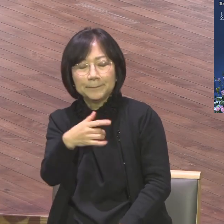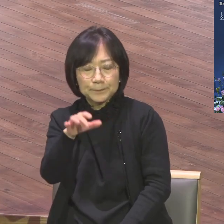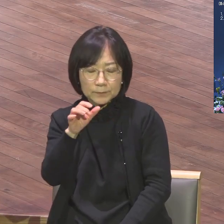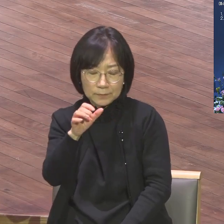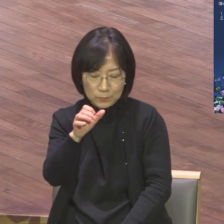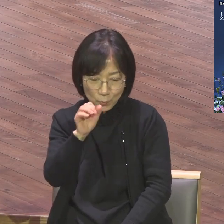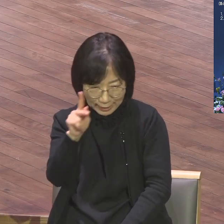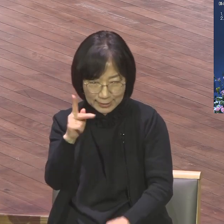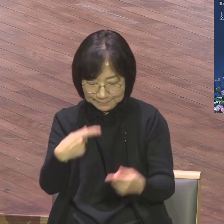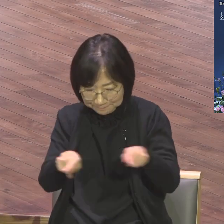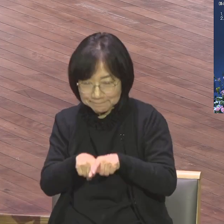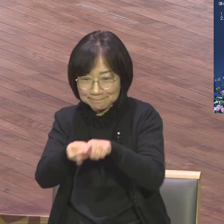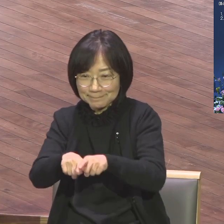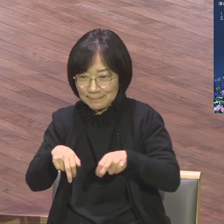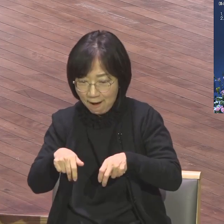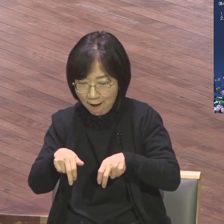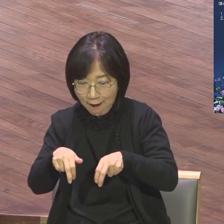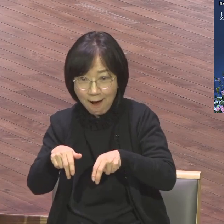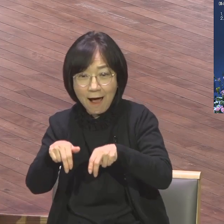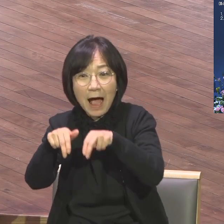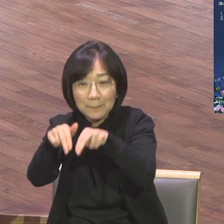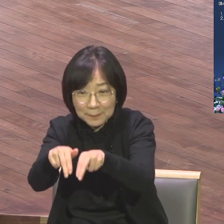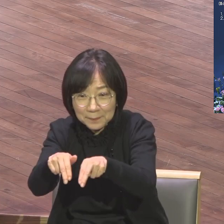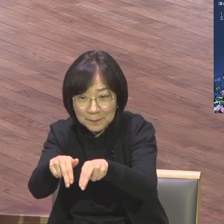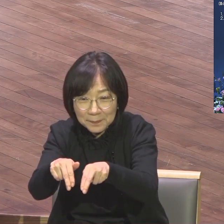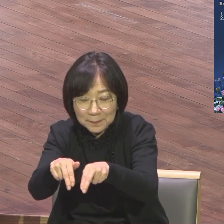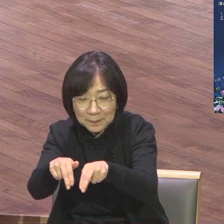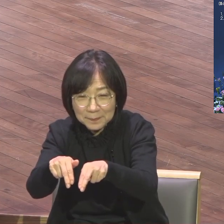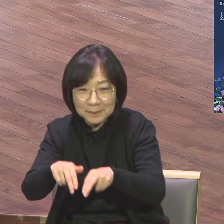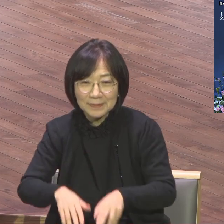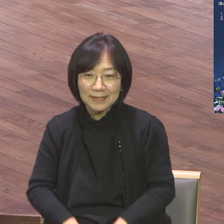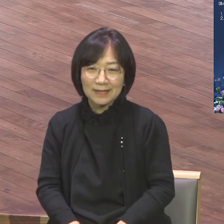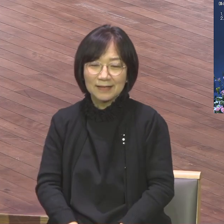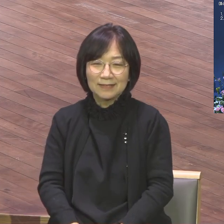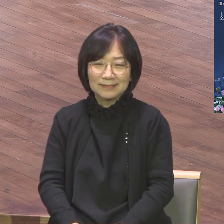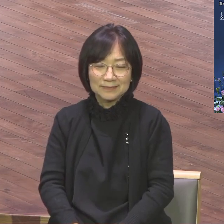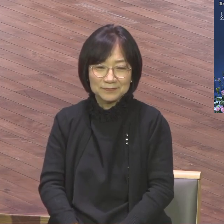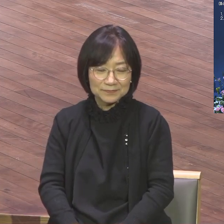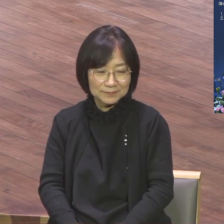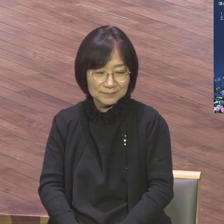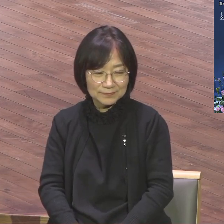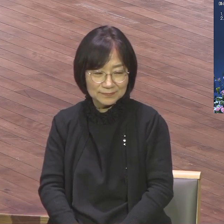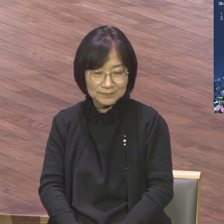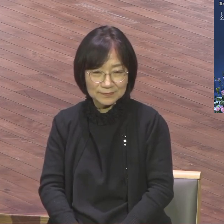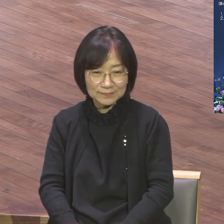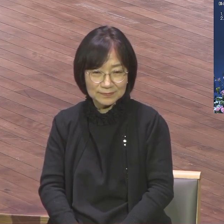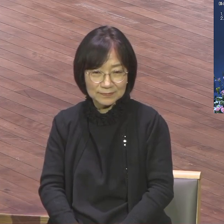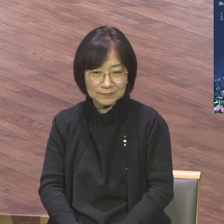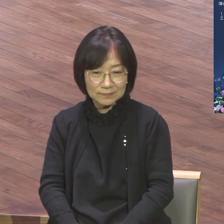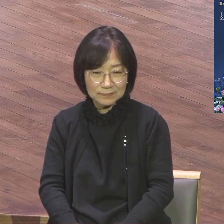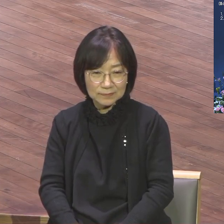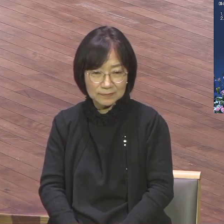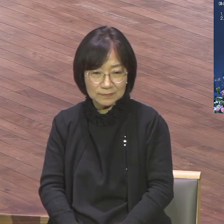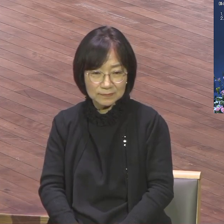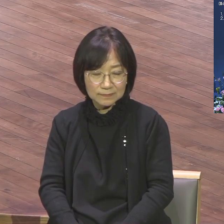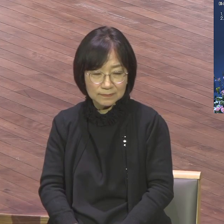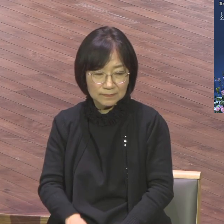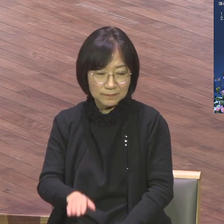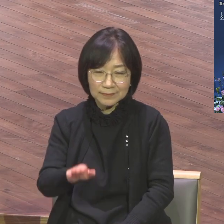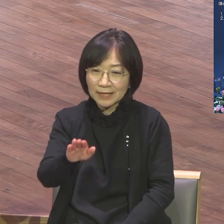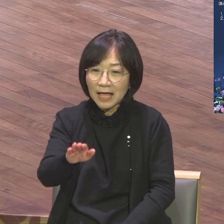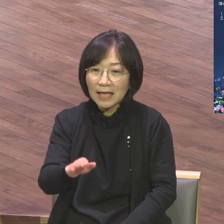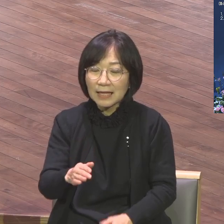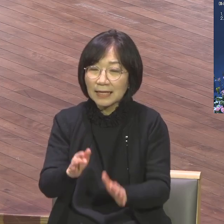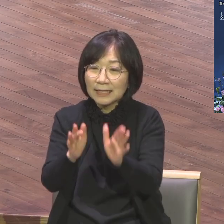자 이에 그와 함께 가실세 여기서 중요한 게 봐야 될 것이지요. 여러분 바로 예수님과